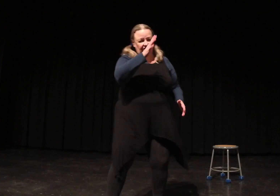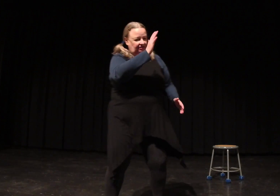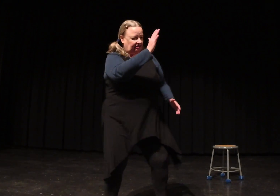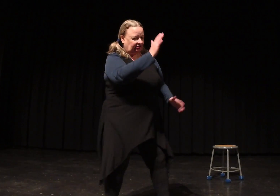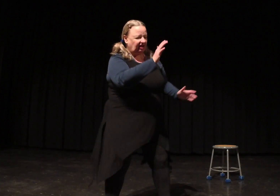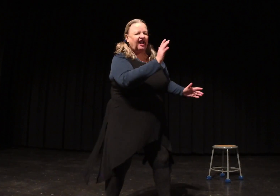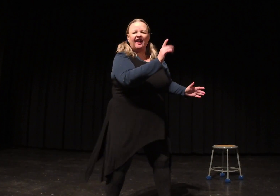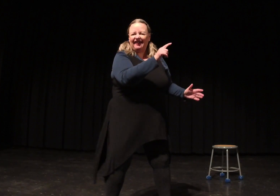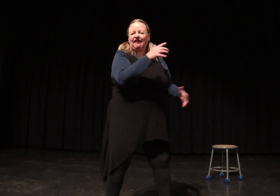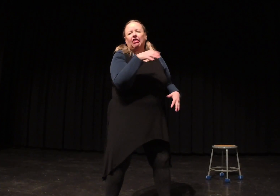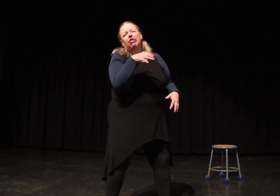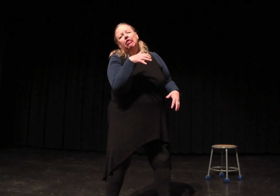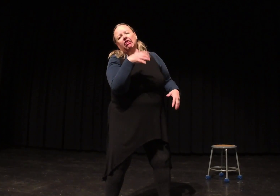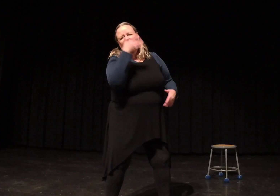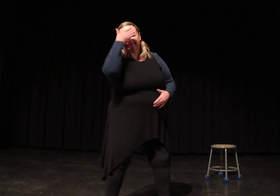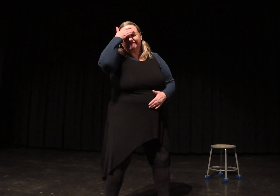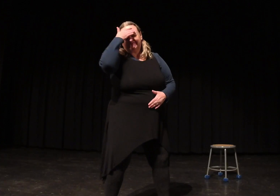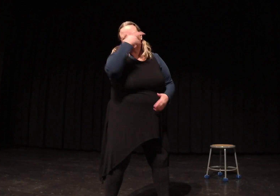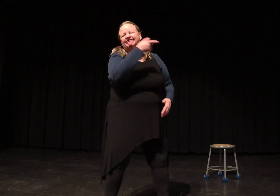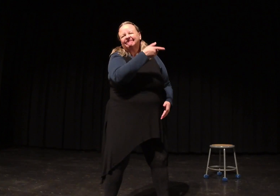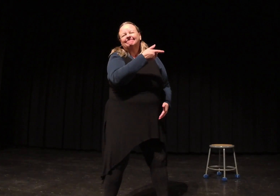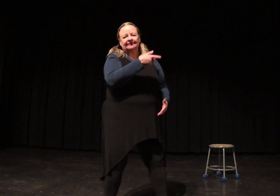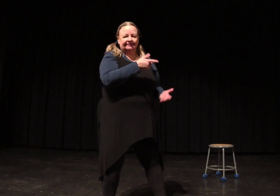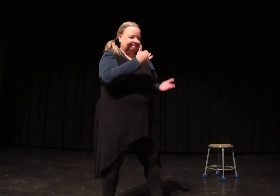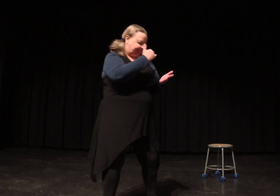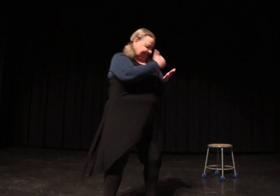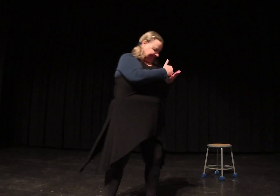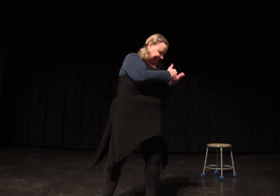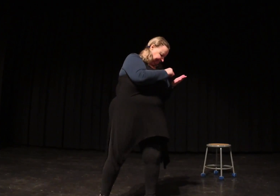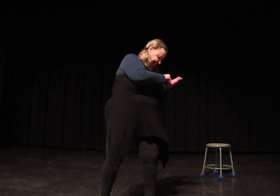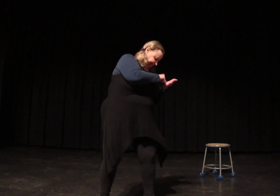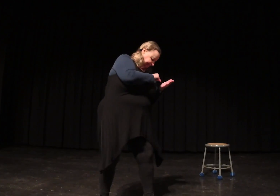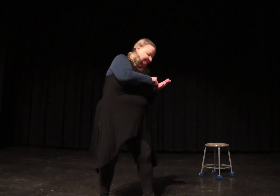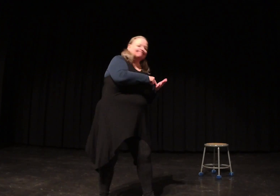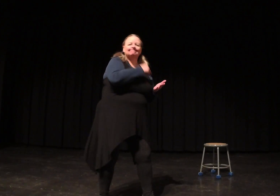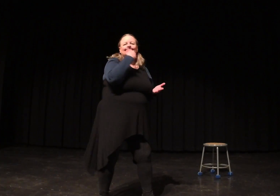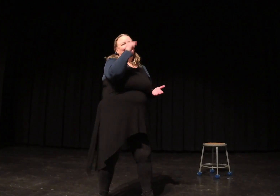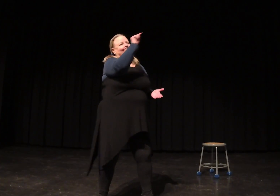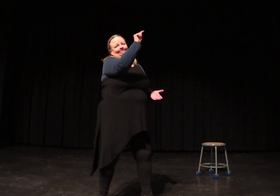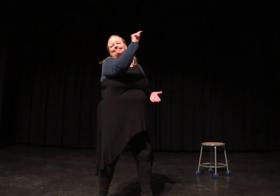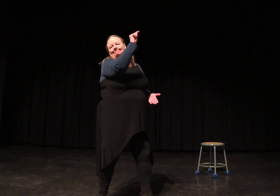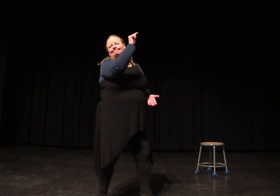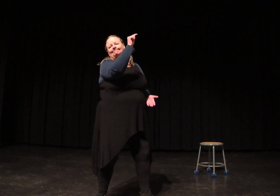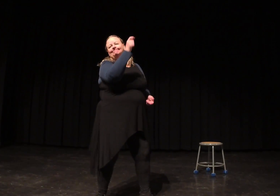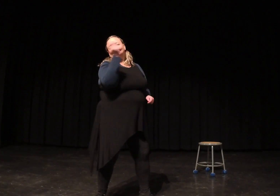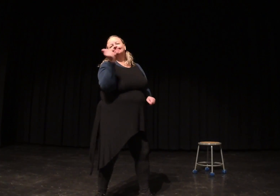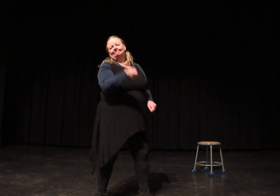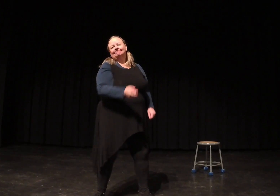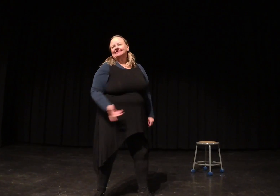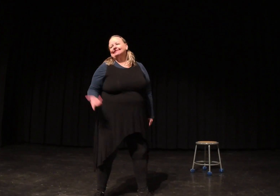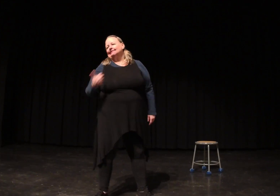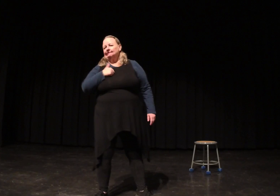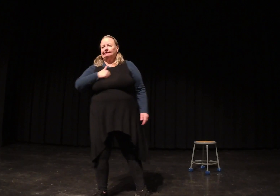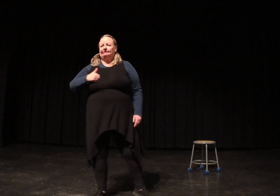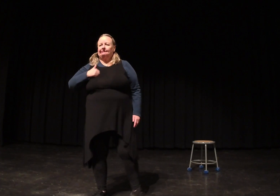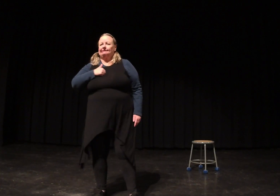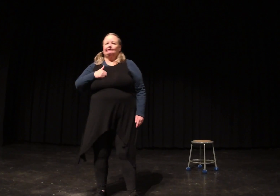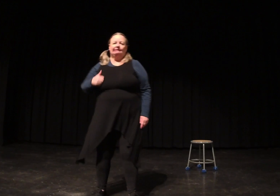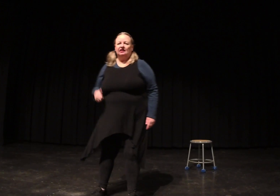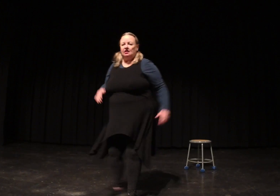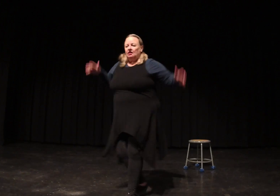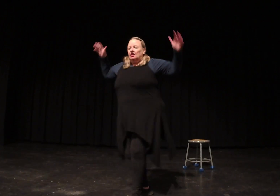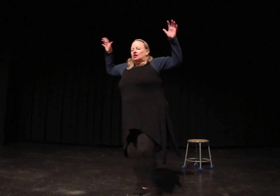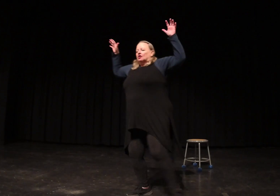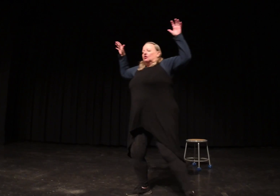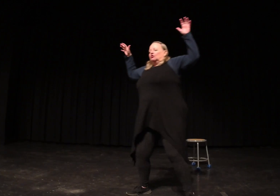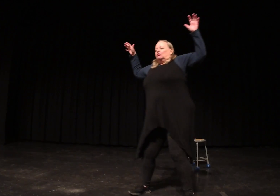ben. Ah ouais, cet arbre-là est malade, hein? Je vais aller voir ma liste. Ouais, il faut la battre, cet arbre-là. Là. Ouais, il en